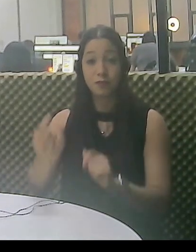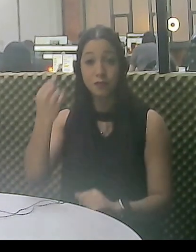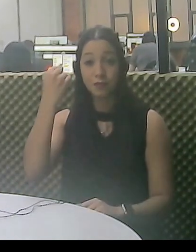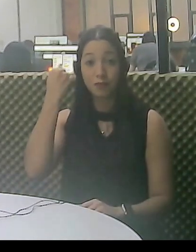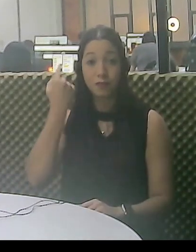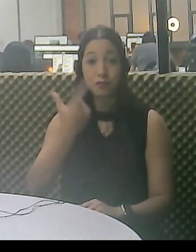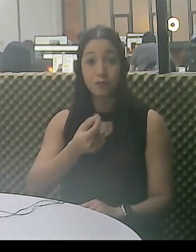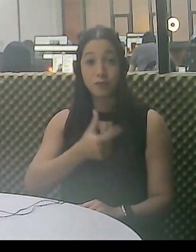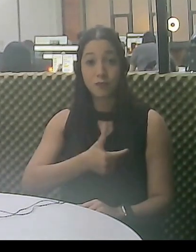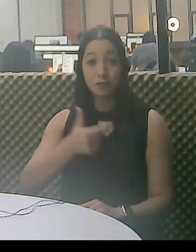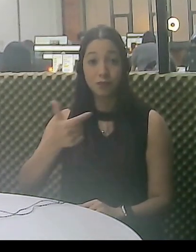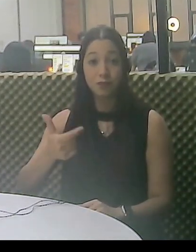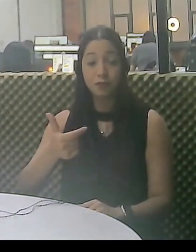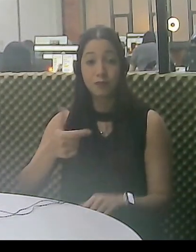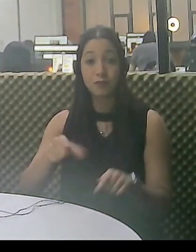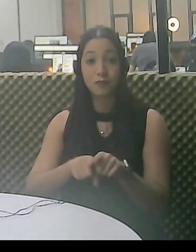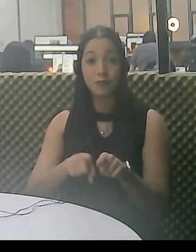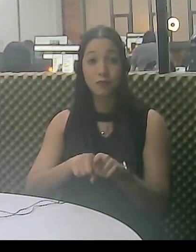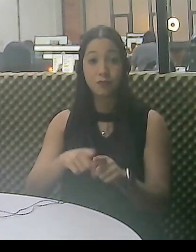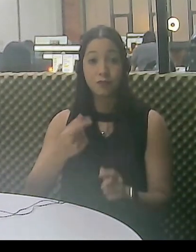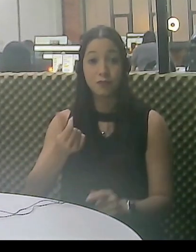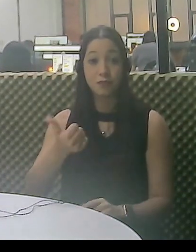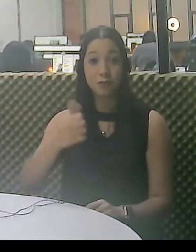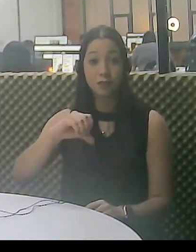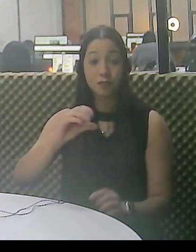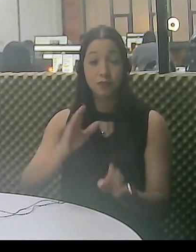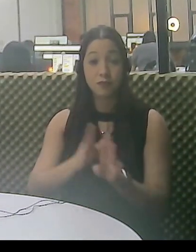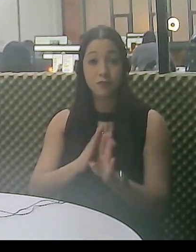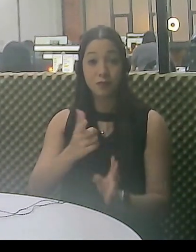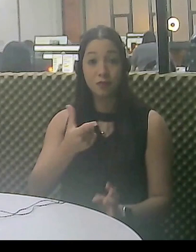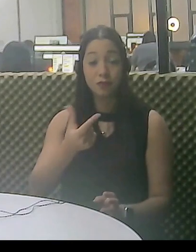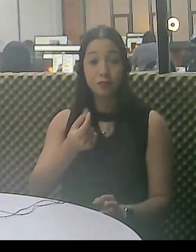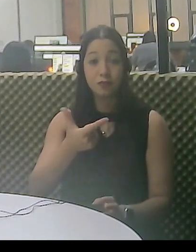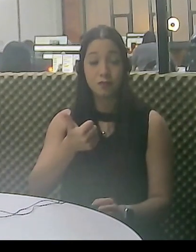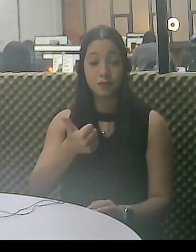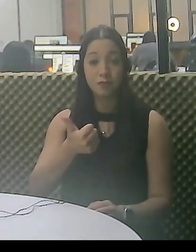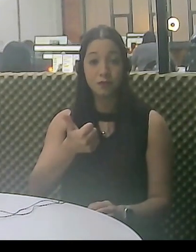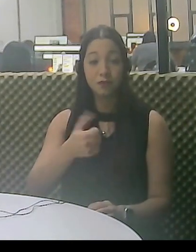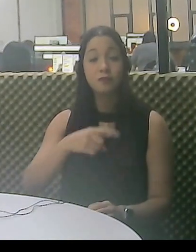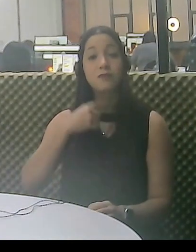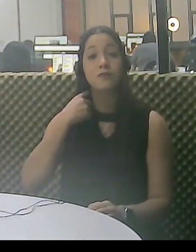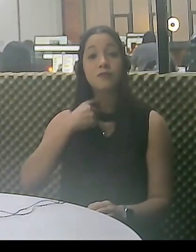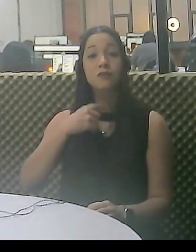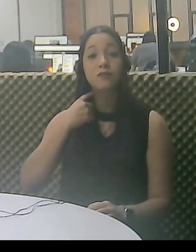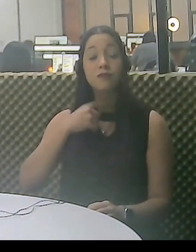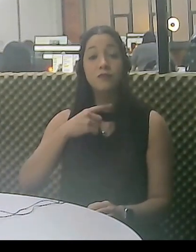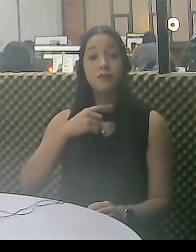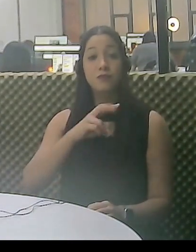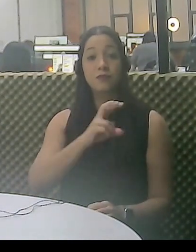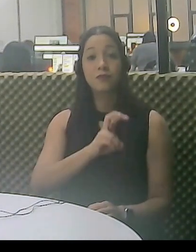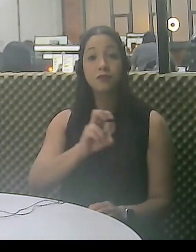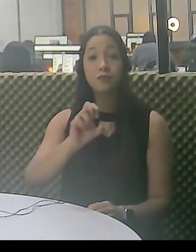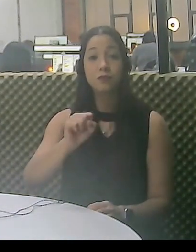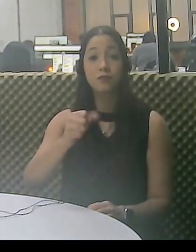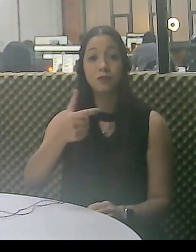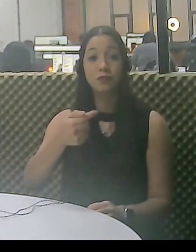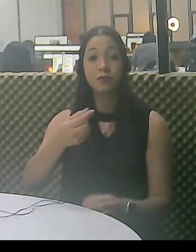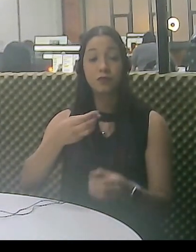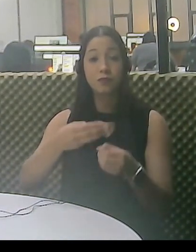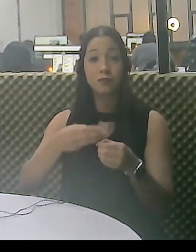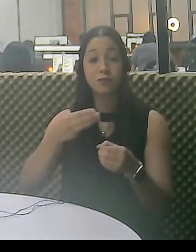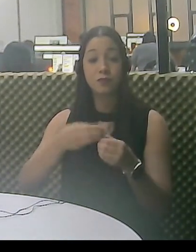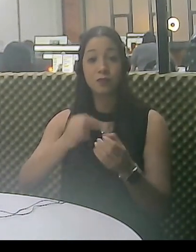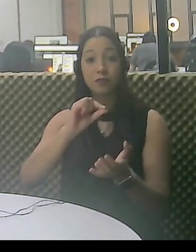de 2022 e do período de 2019 a 2021. Em Minas Gerais, entre os 587